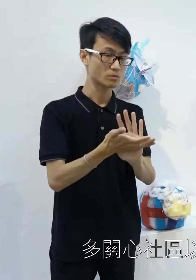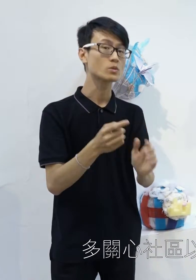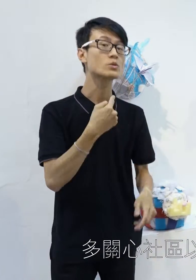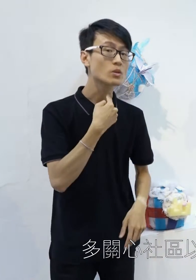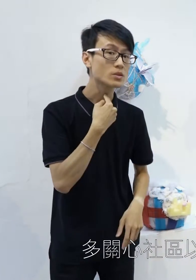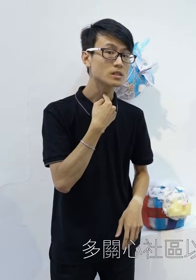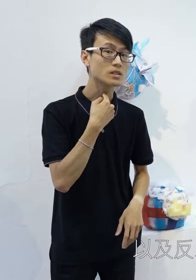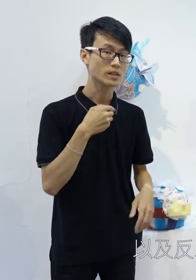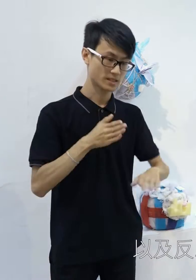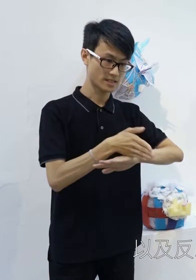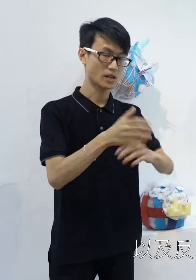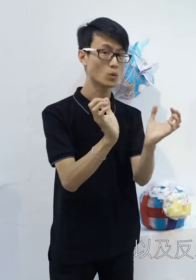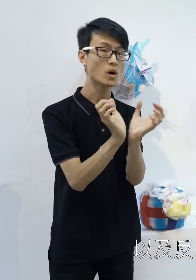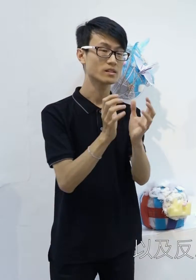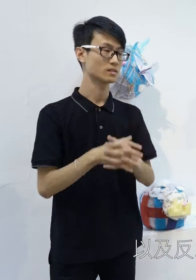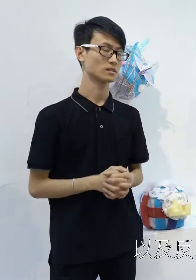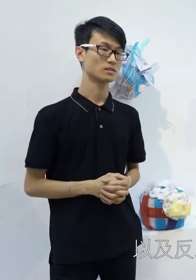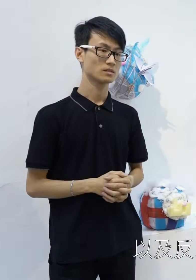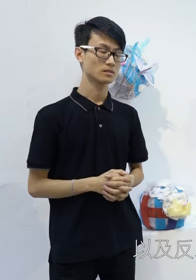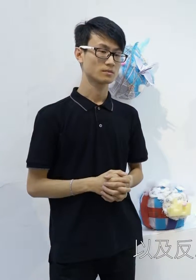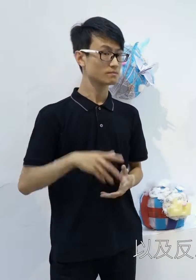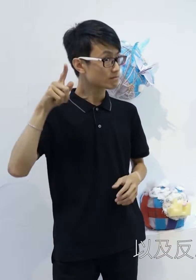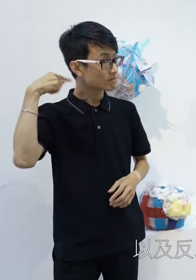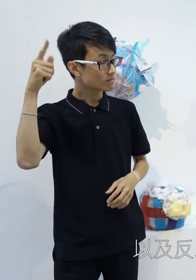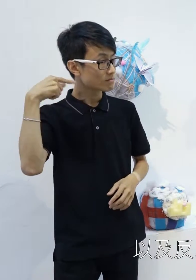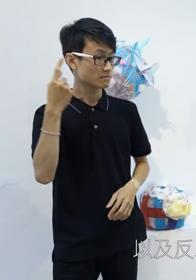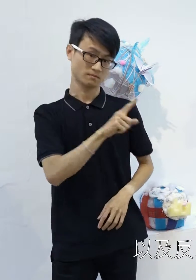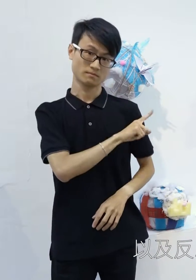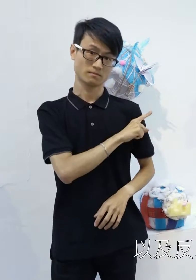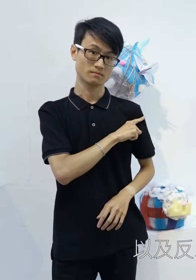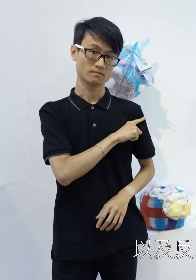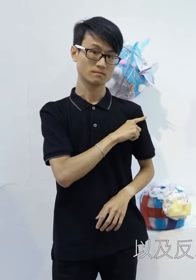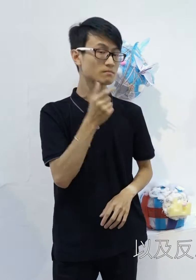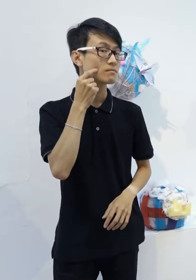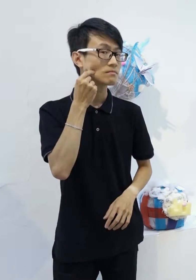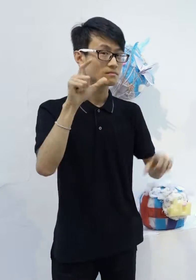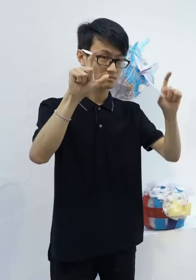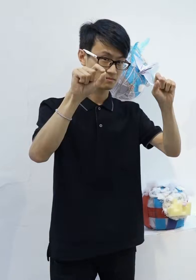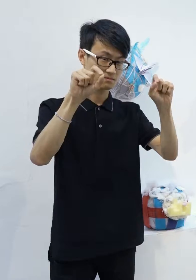社群，同埋係反思翻自己個生命嘅意義。